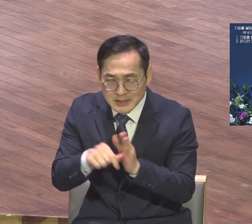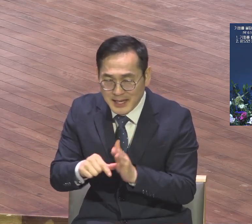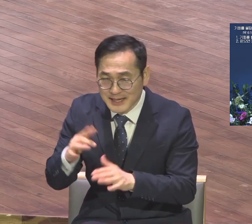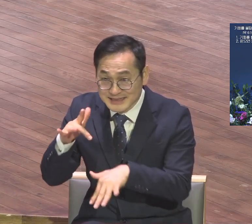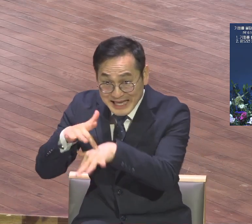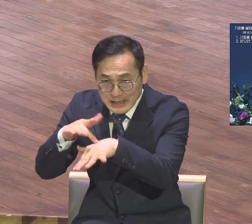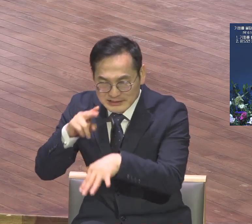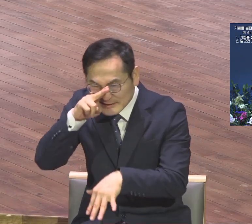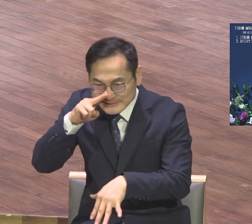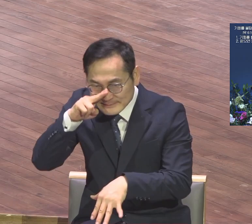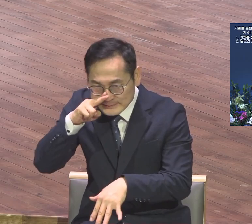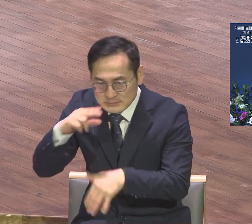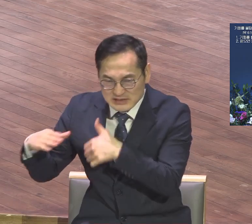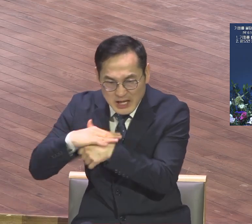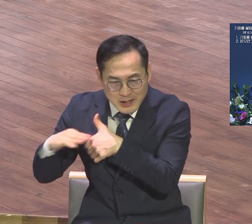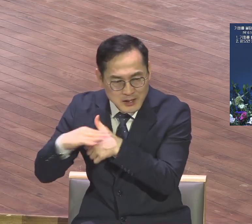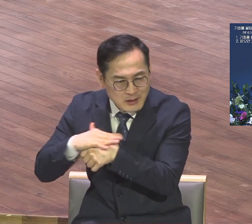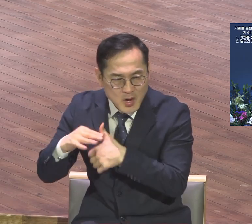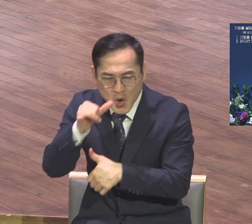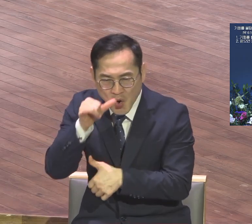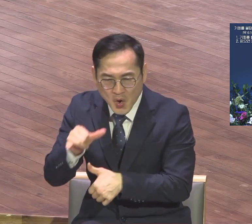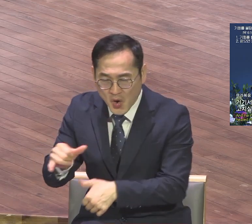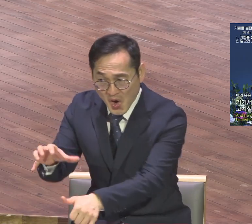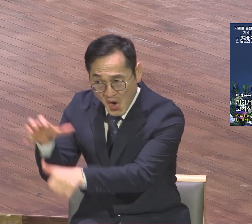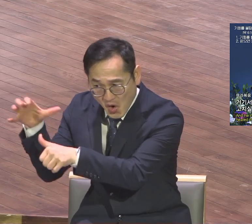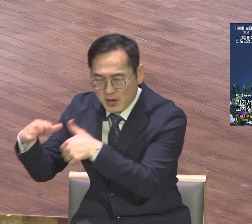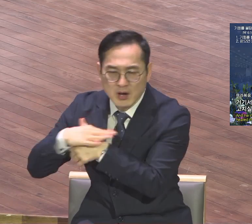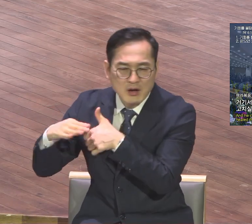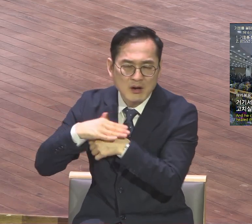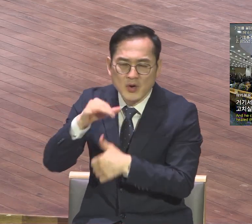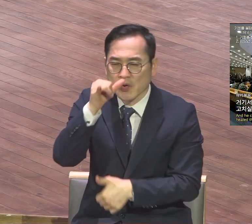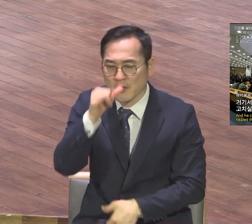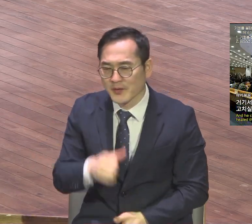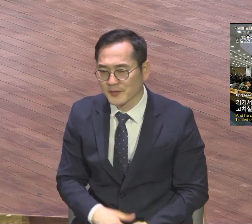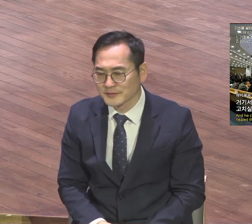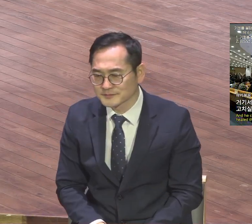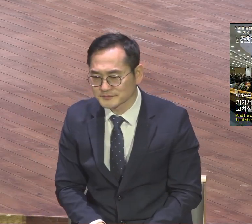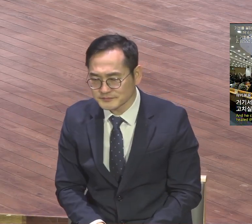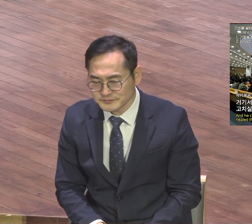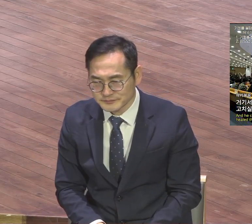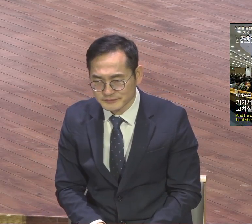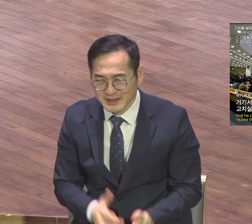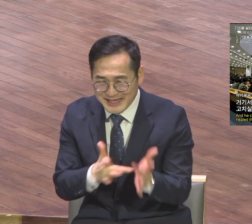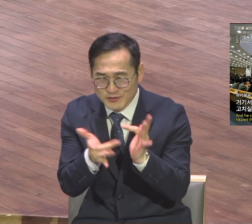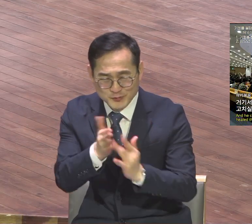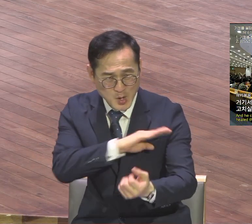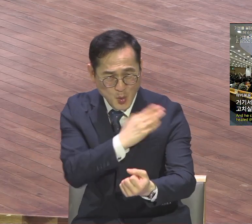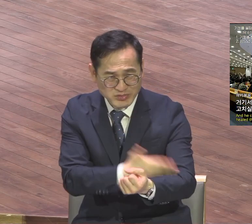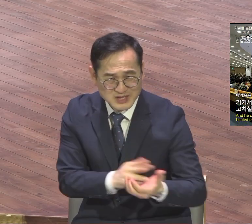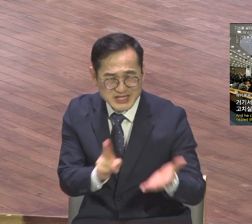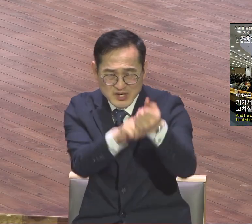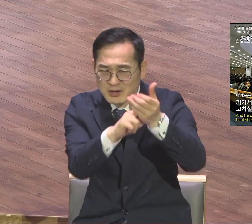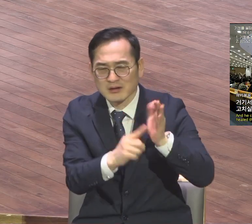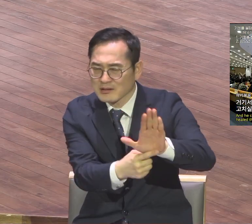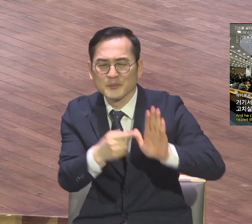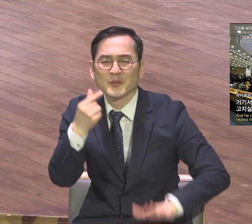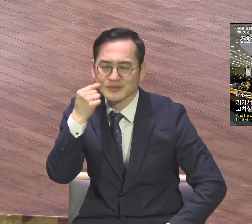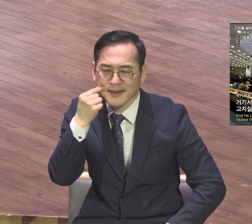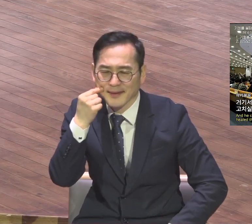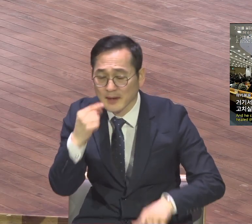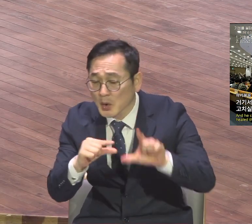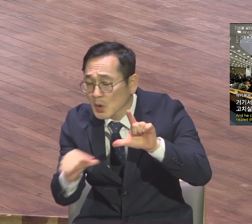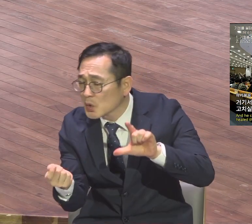이간식입니다. 그래서 힘 다 빼버려요. 5절 보세요. 거기서는 아무 권능도 행하실 수 없어 다만